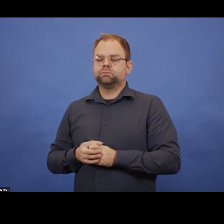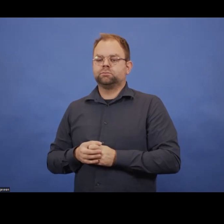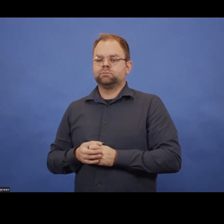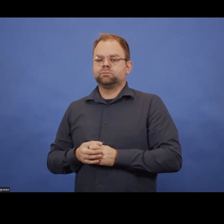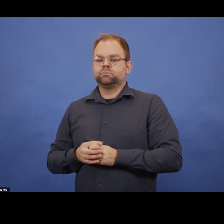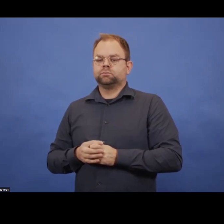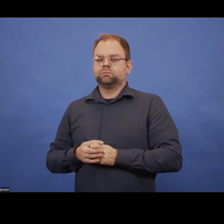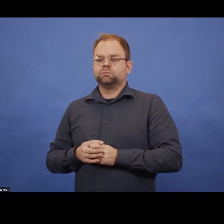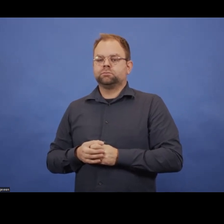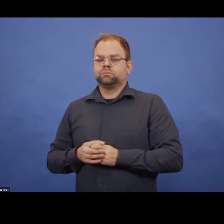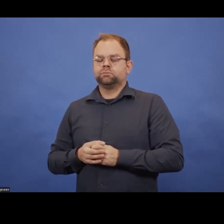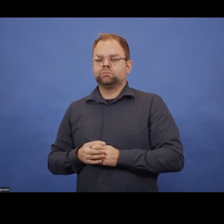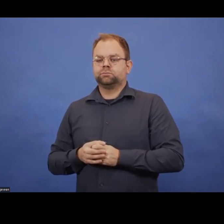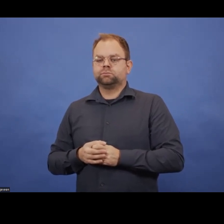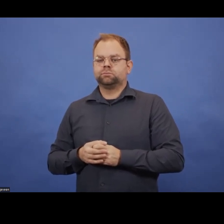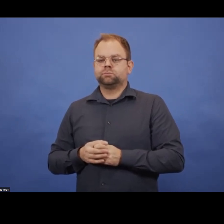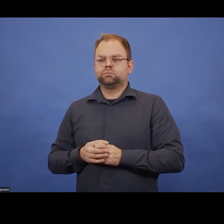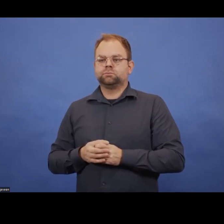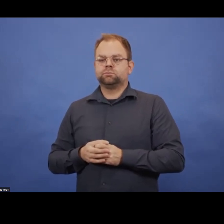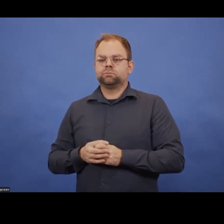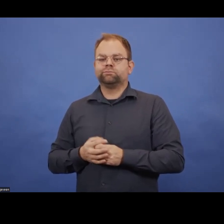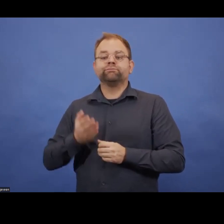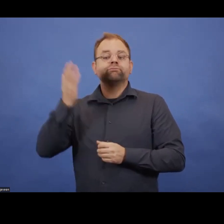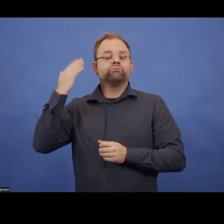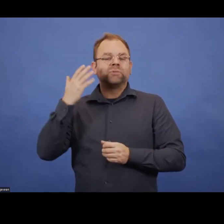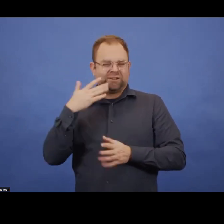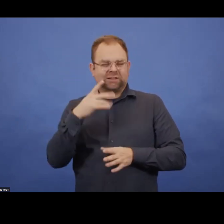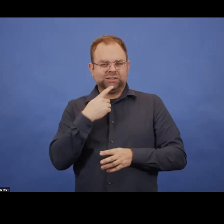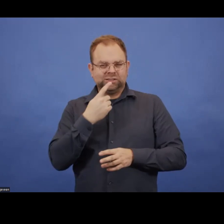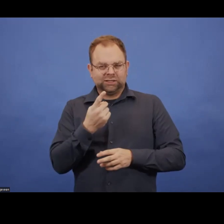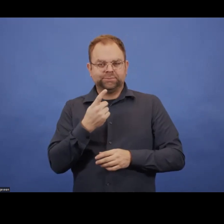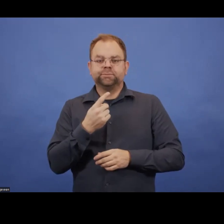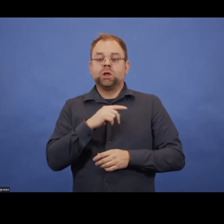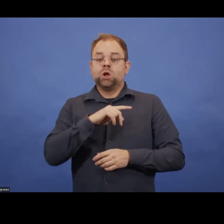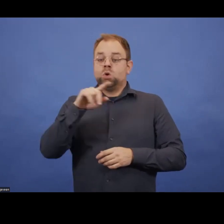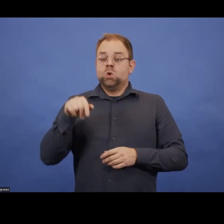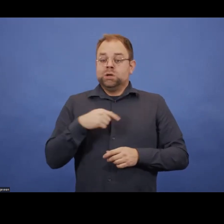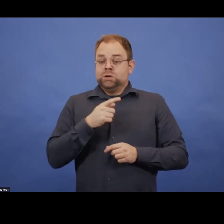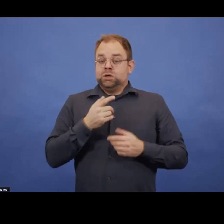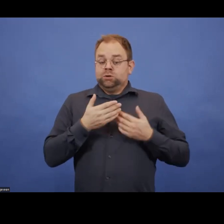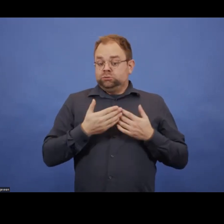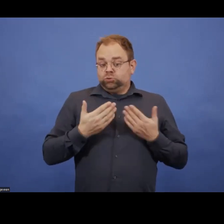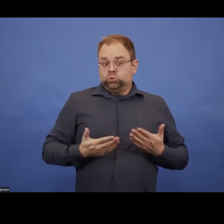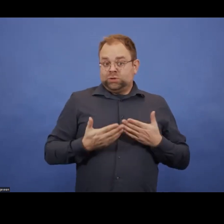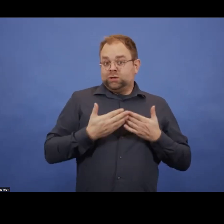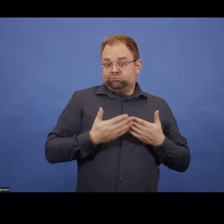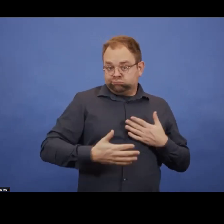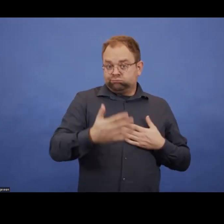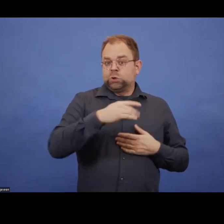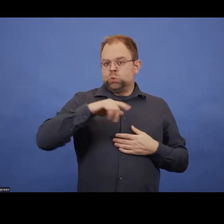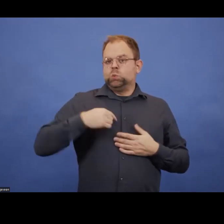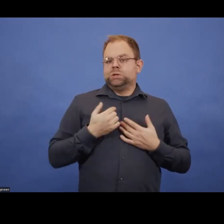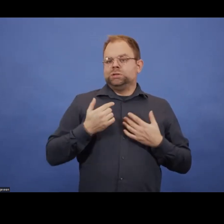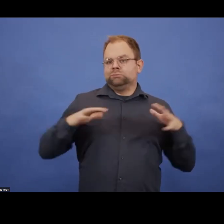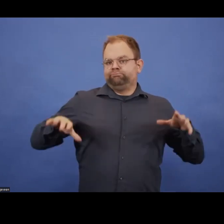desde hoy, o más bien continuando desde hoy, el